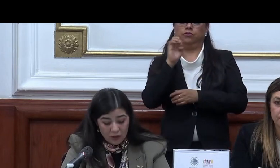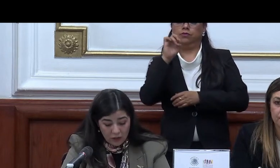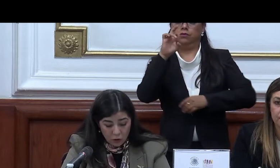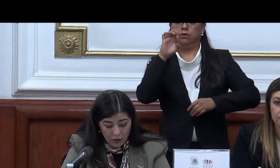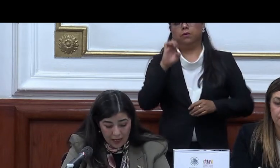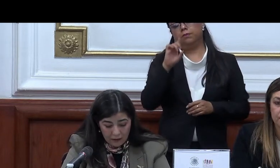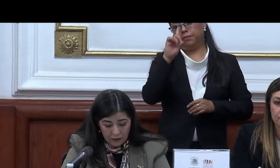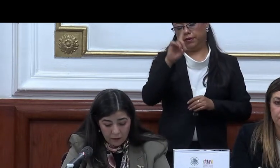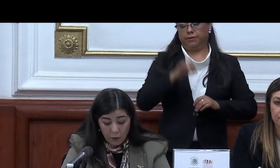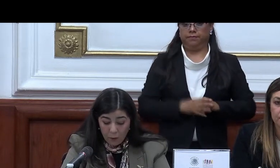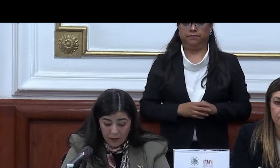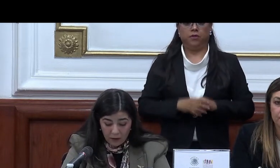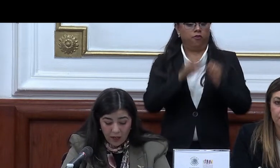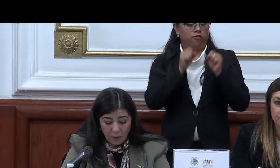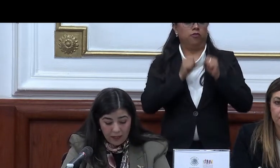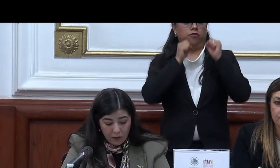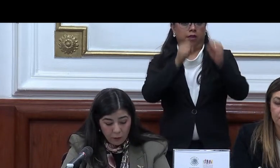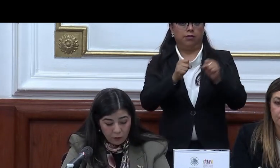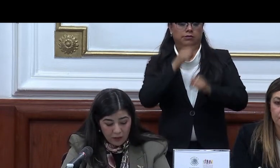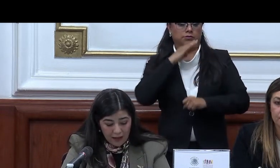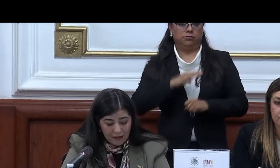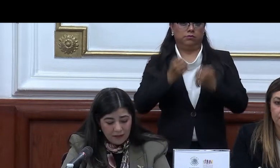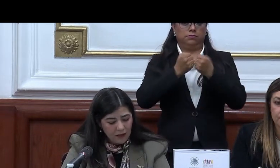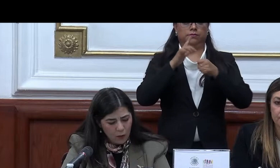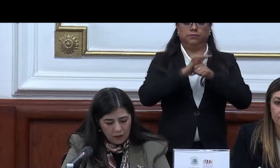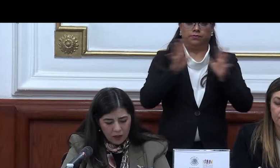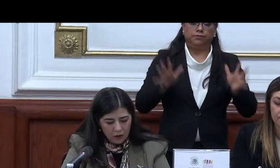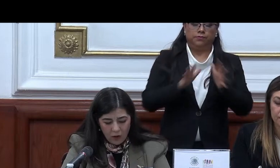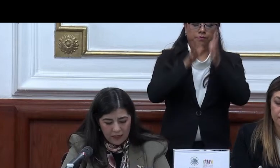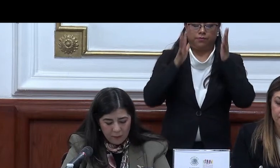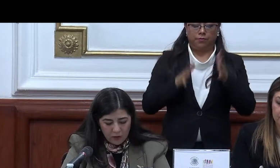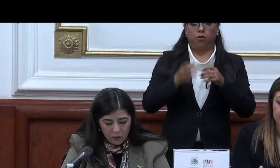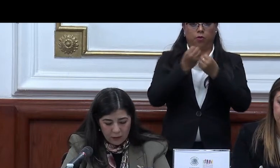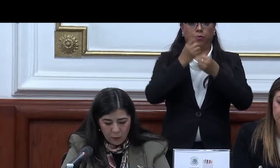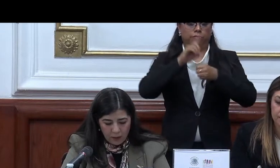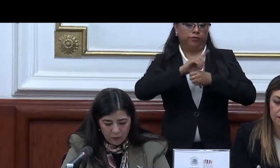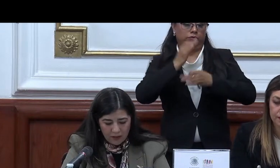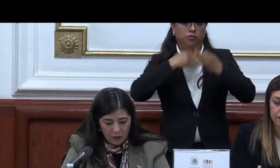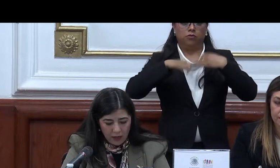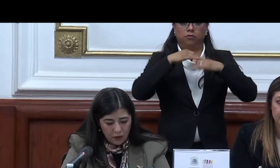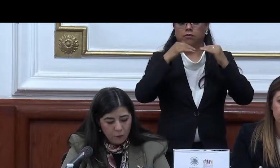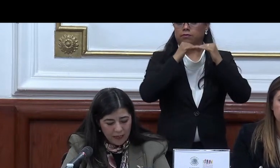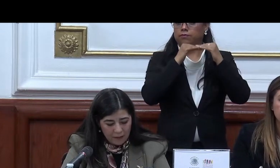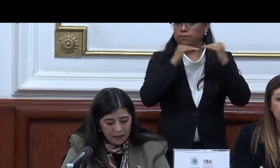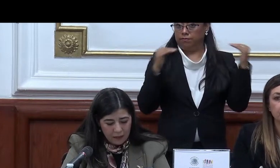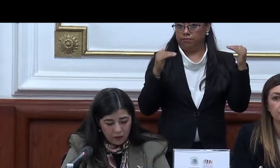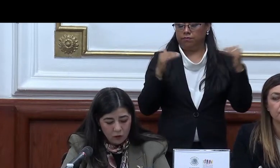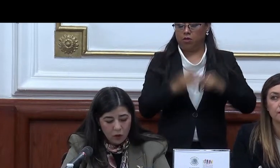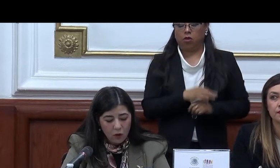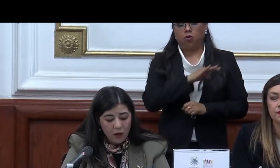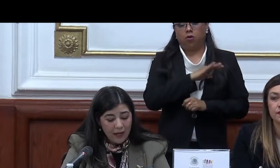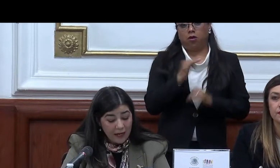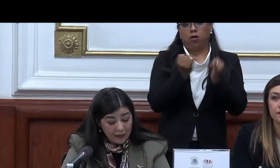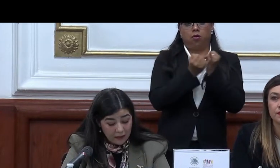la justicia social, promoviendo la igualdad de oportunidades, asegurando que todas las personas podamos desarrollarnos plenamente en un